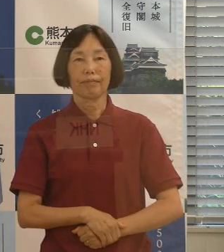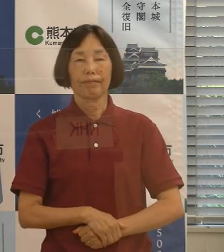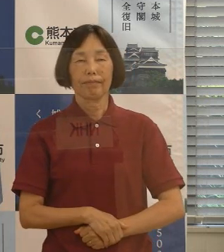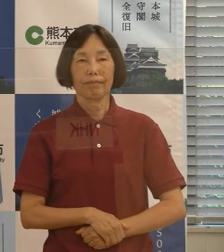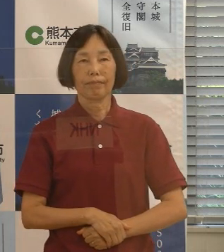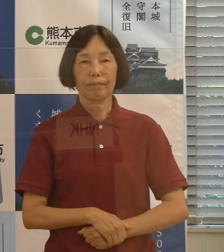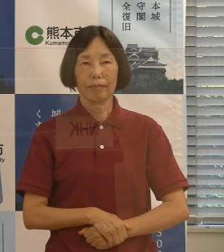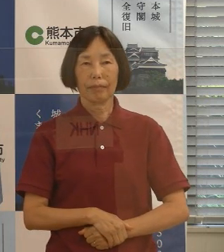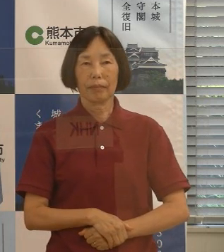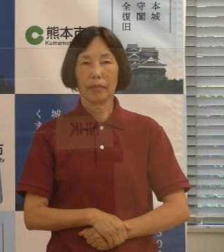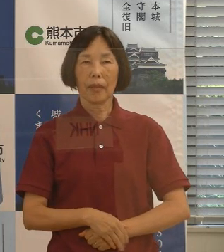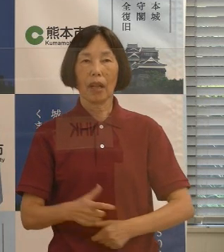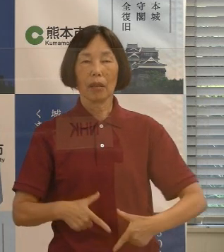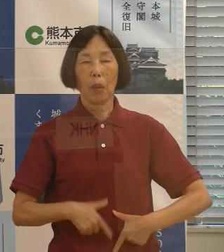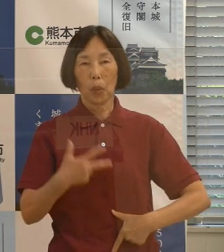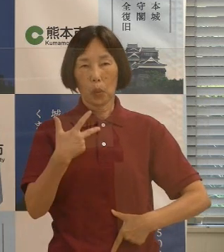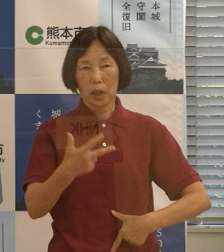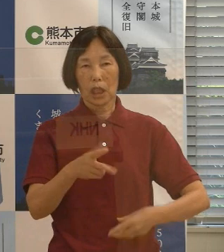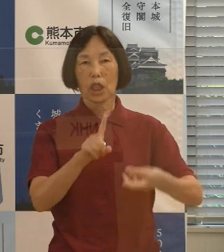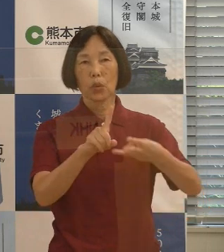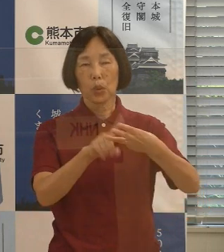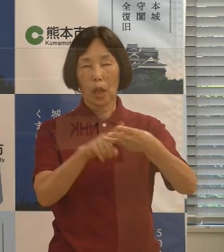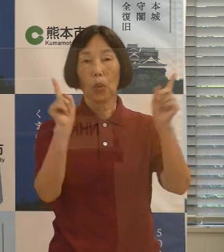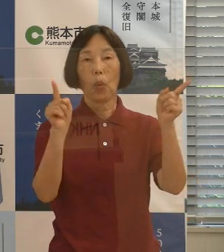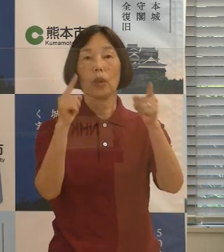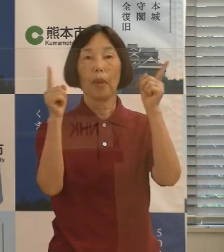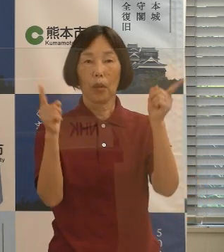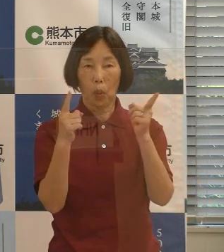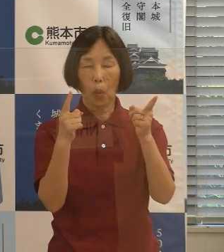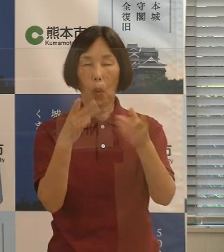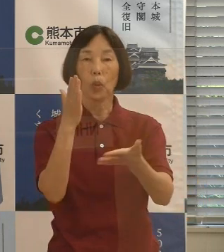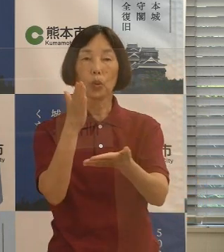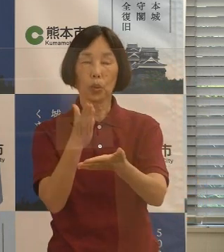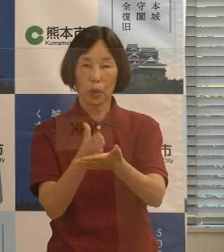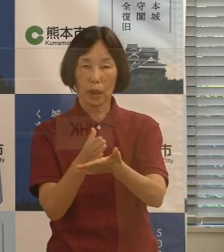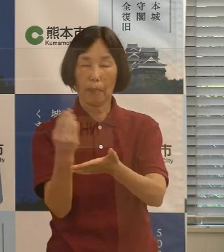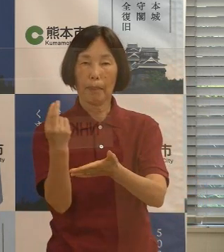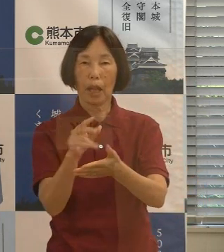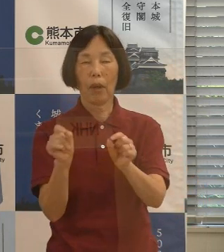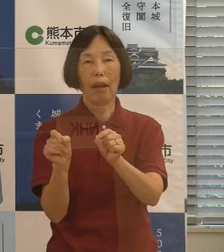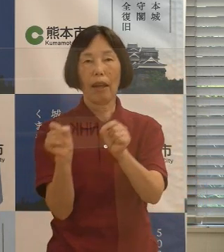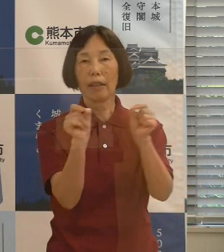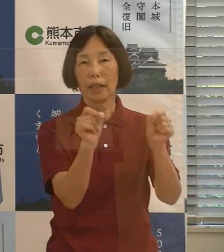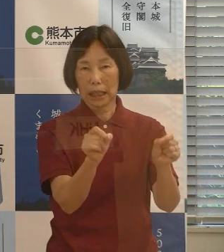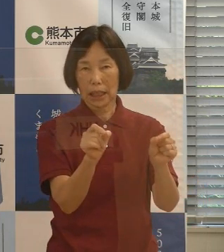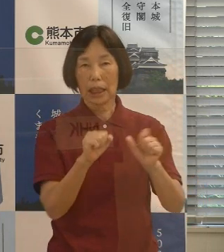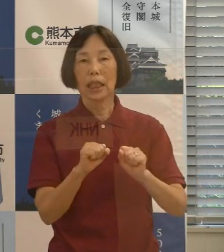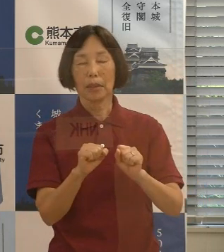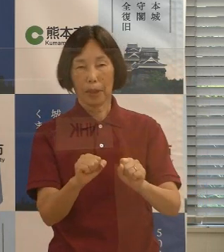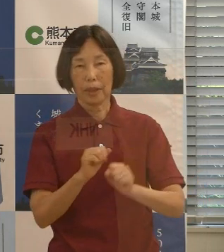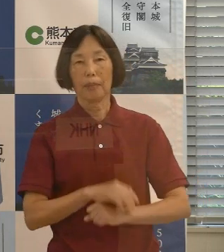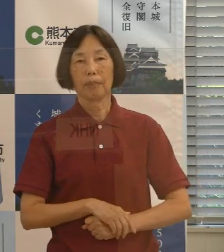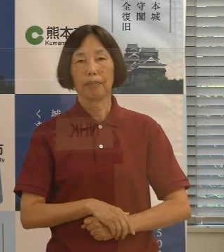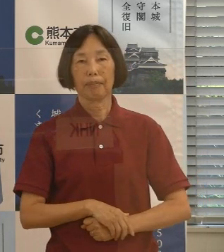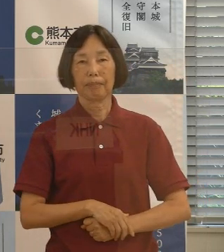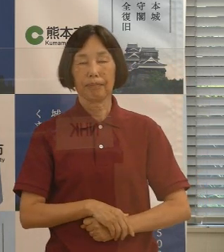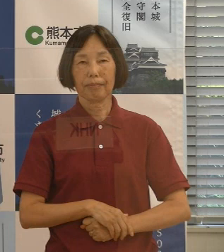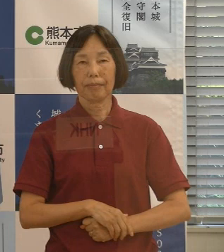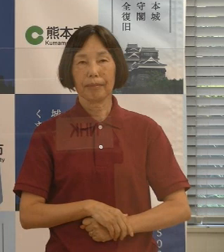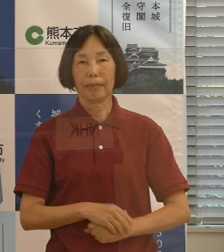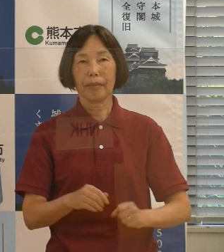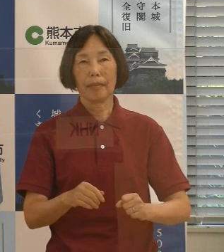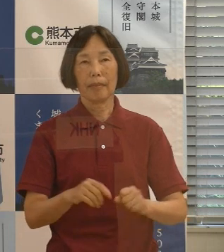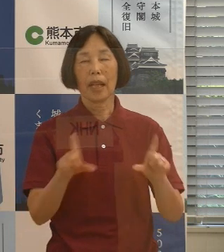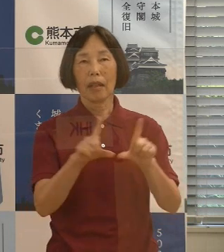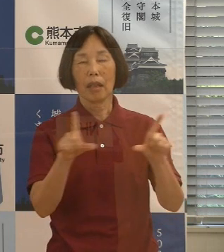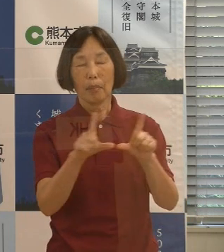また本市が主催するイベントについては中止または延期をすることとしておりますが、民間主